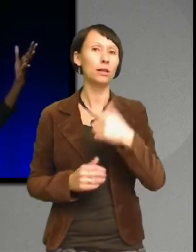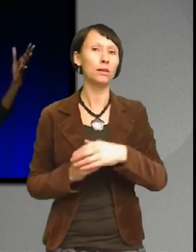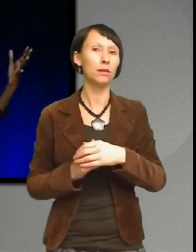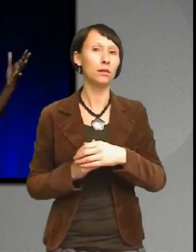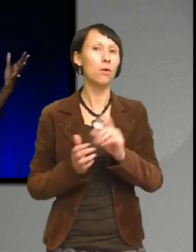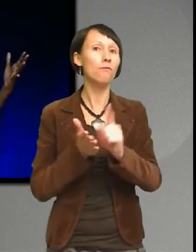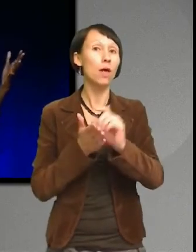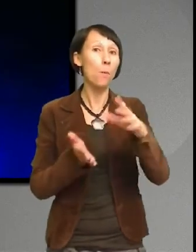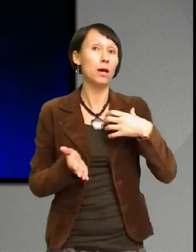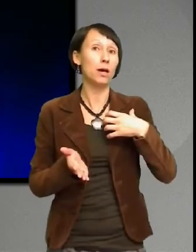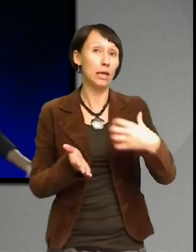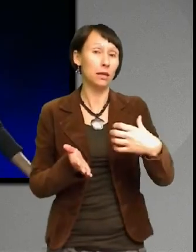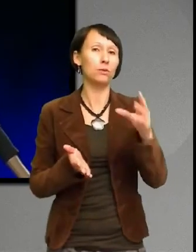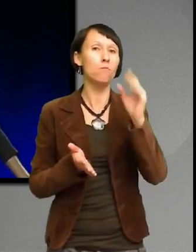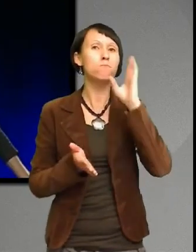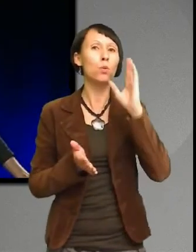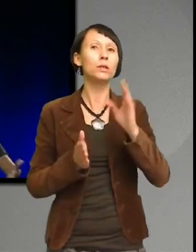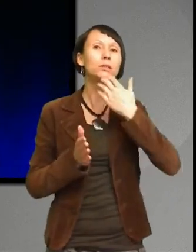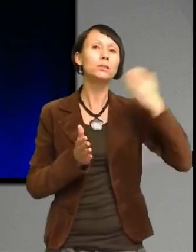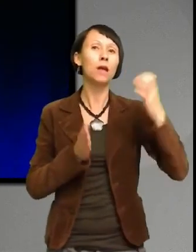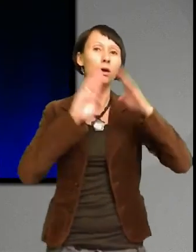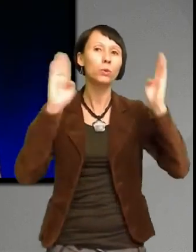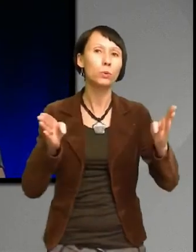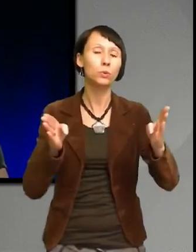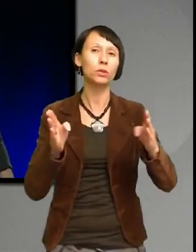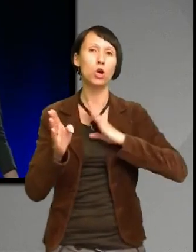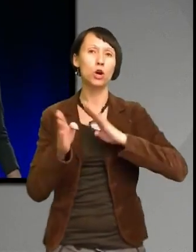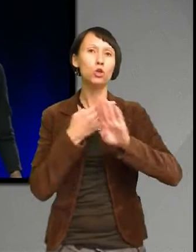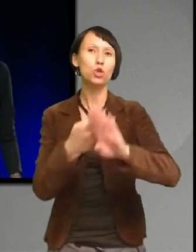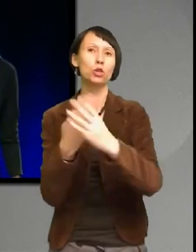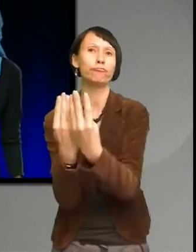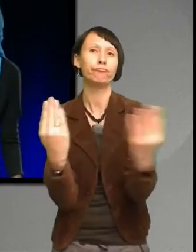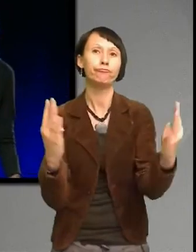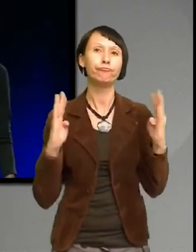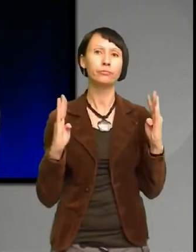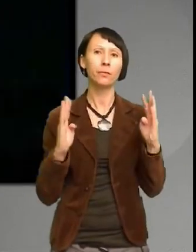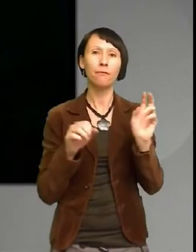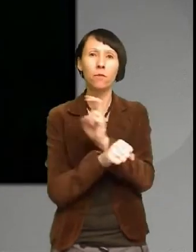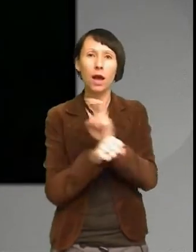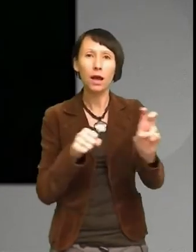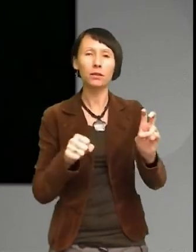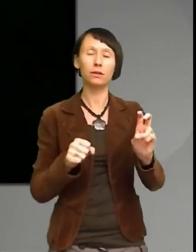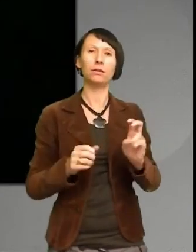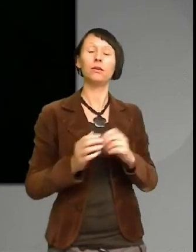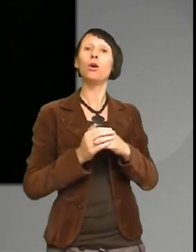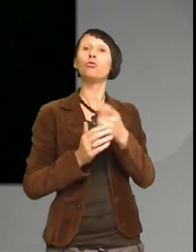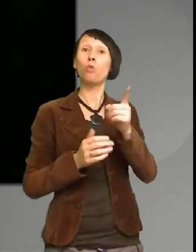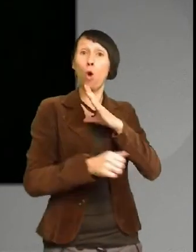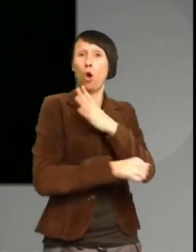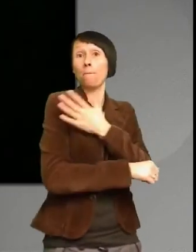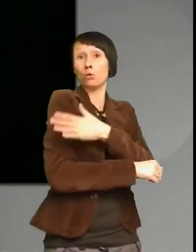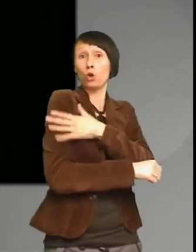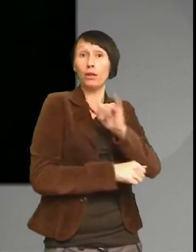staketer. De har egna säkerhetsvakter, egna hembyträden. De kan köpa precis vad de vill.